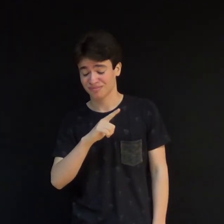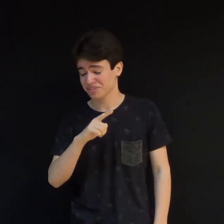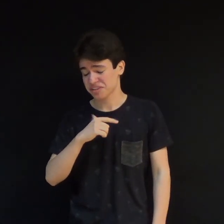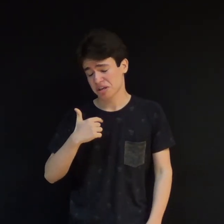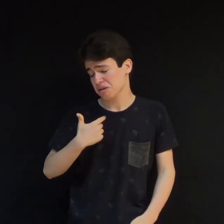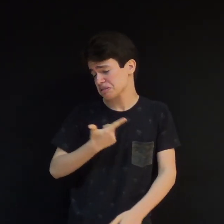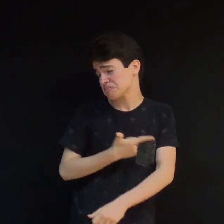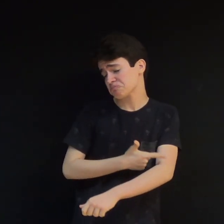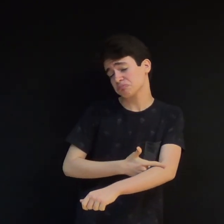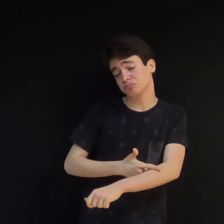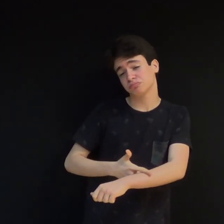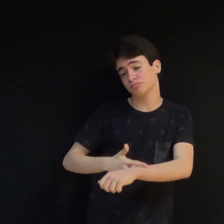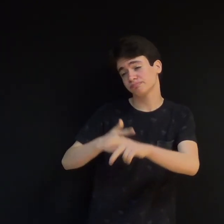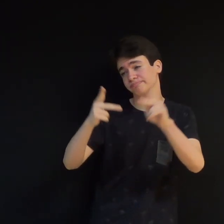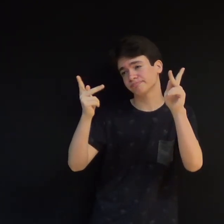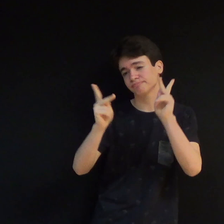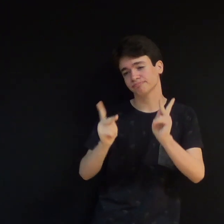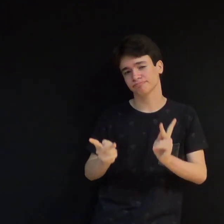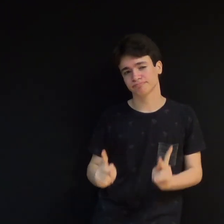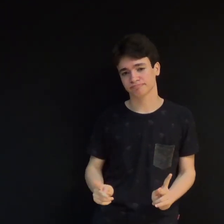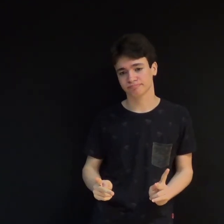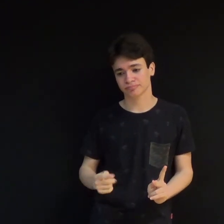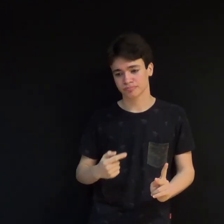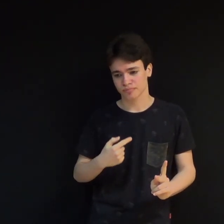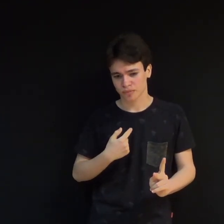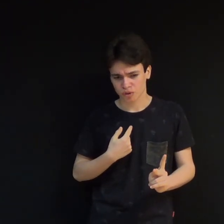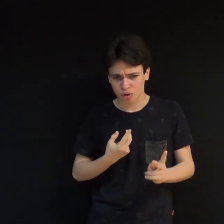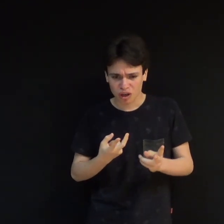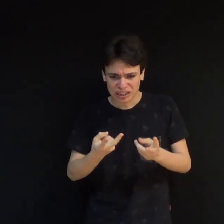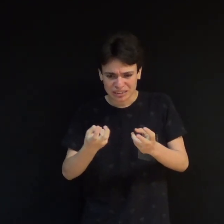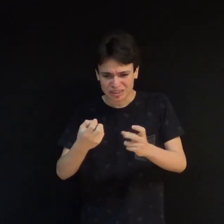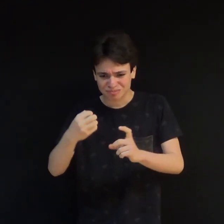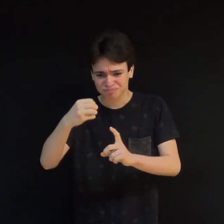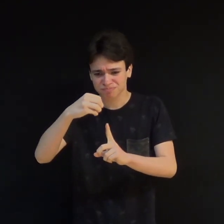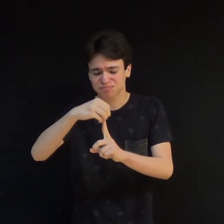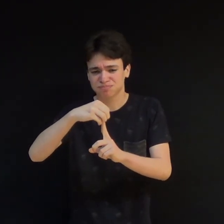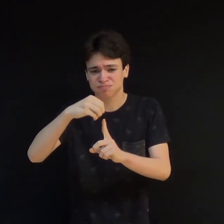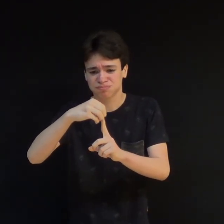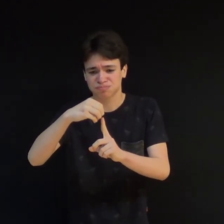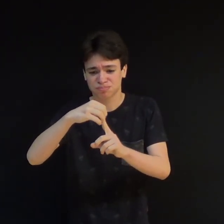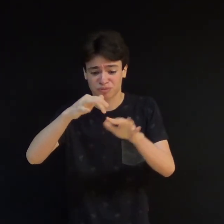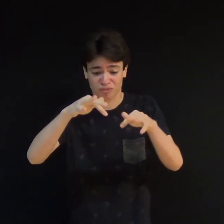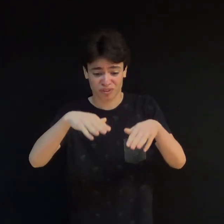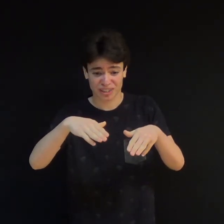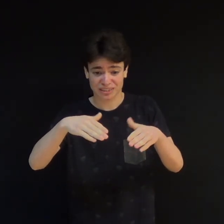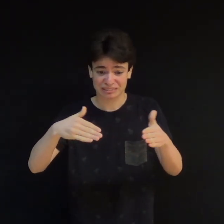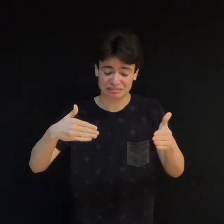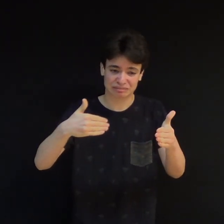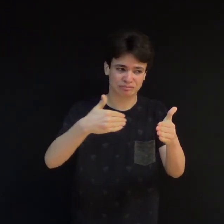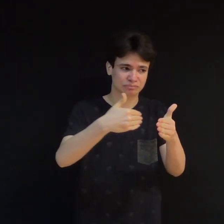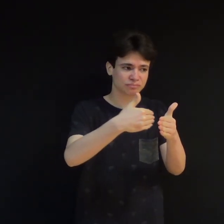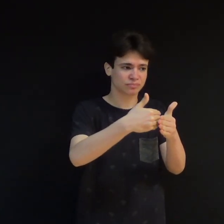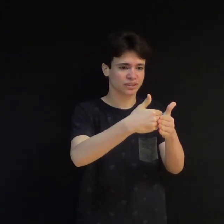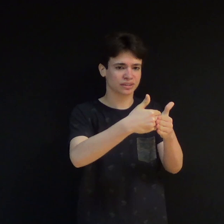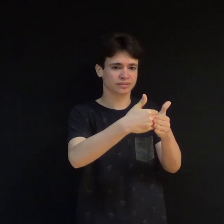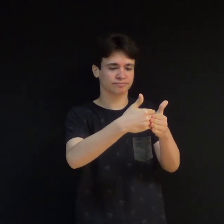e me descobri diante da última parada do ônibus que seguiria tarde para a garagem